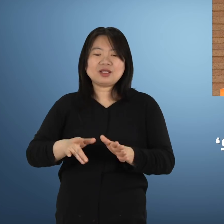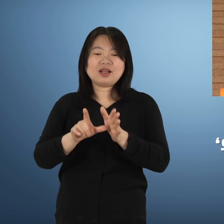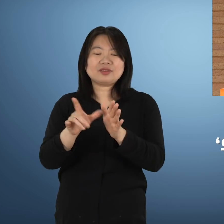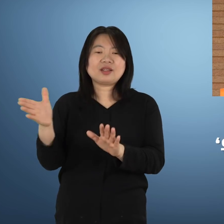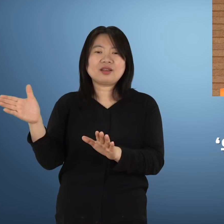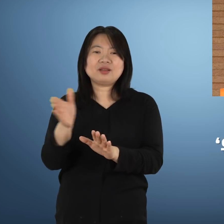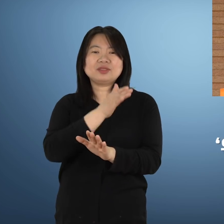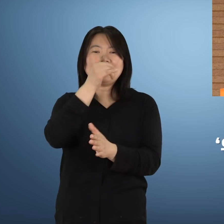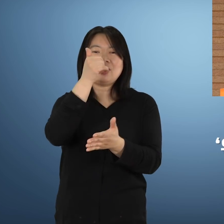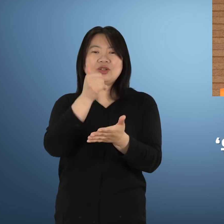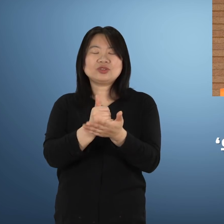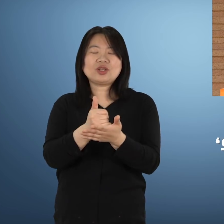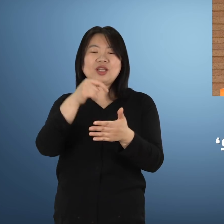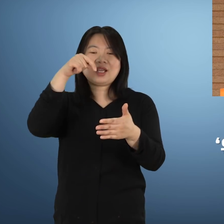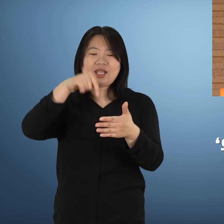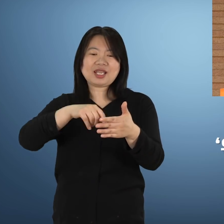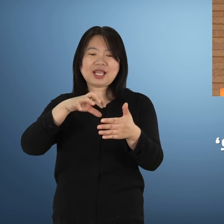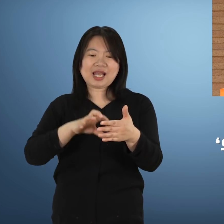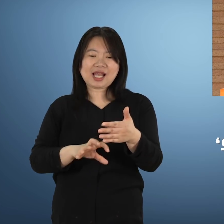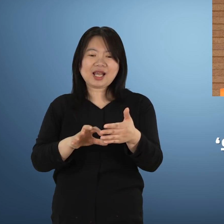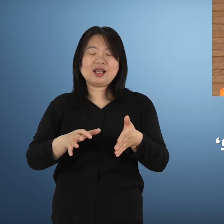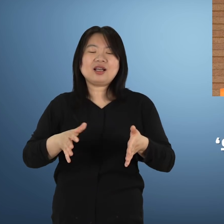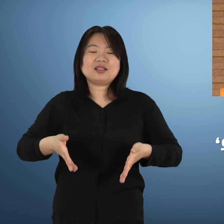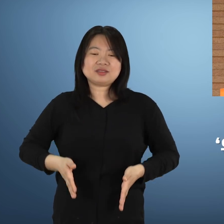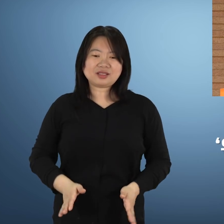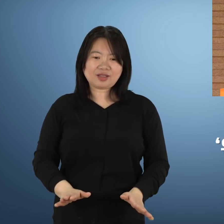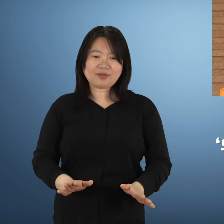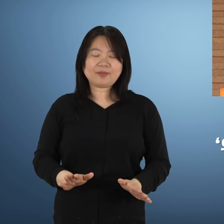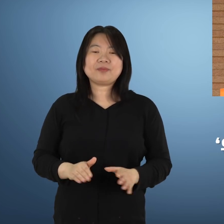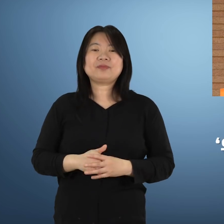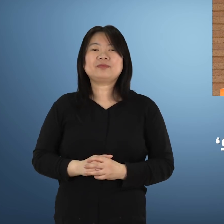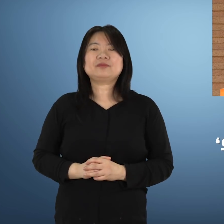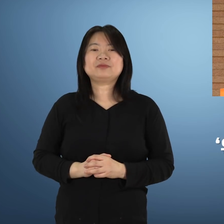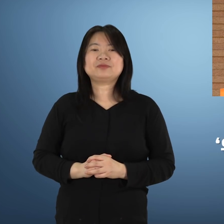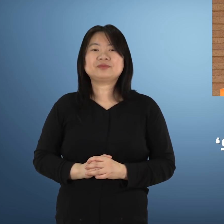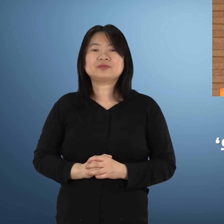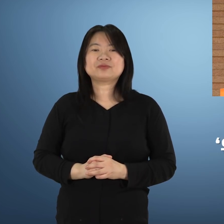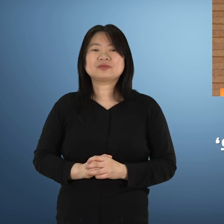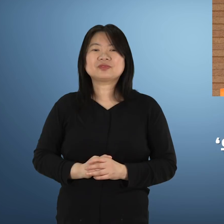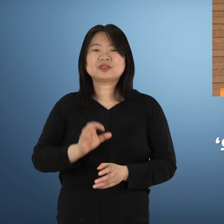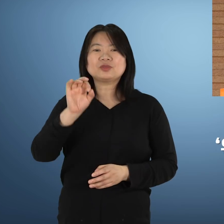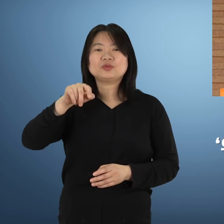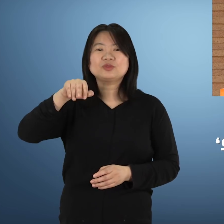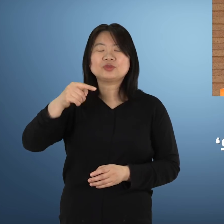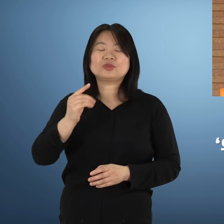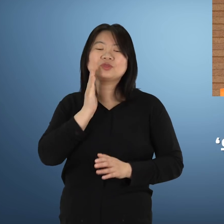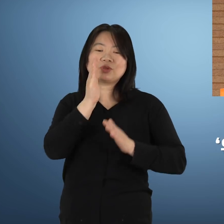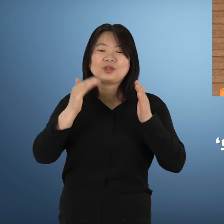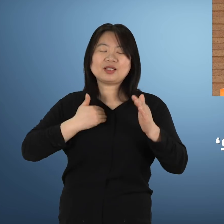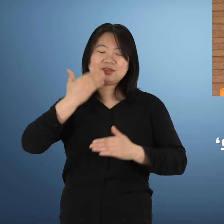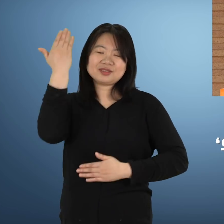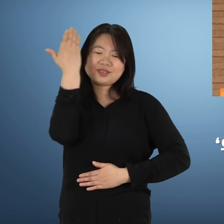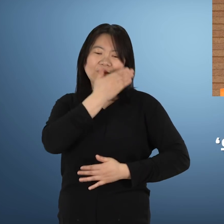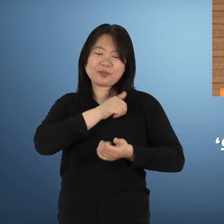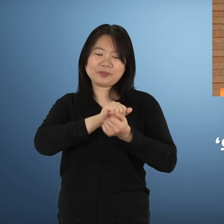때부터 죄악 중에 출생하였나이다. 우슬초로 나를 정하게 하사.